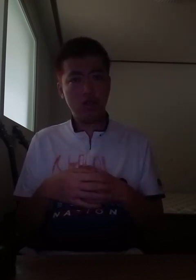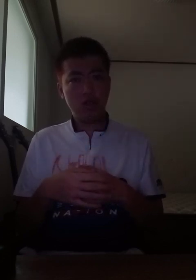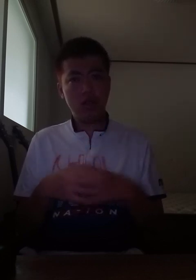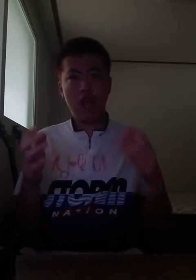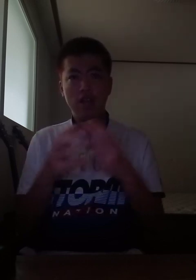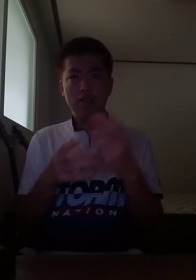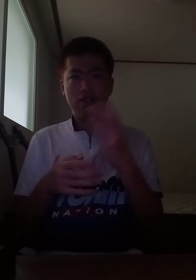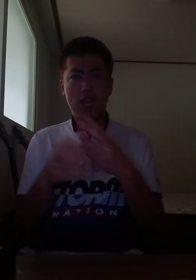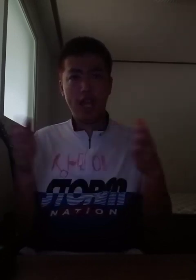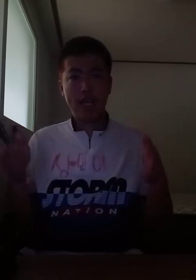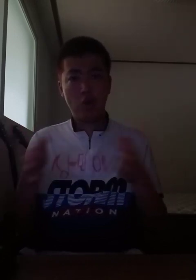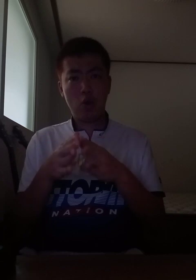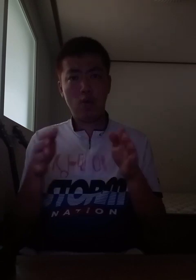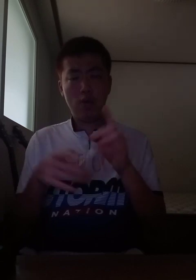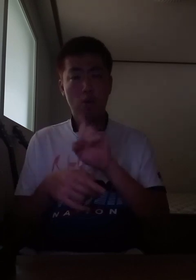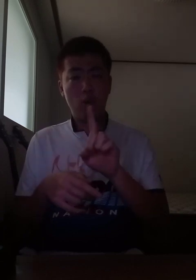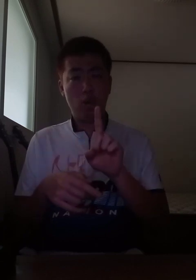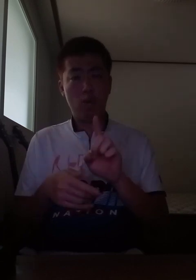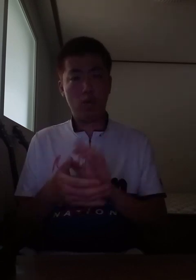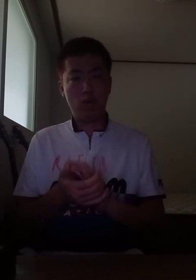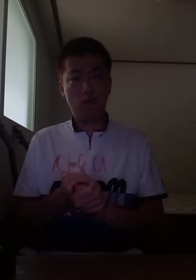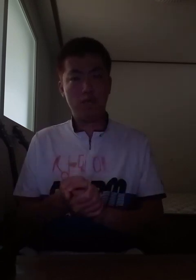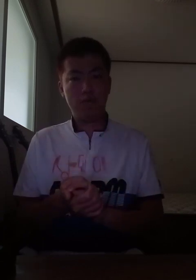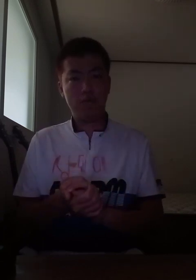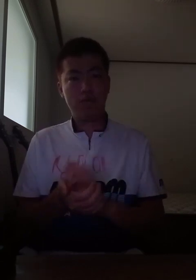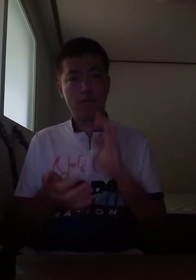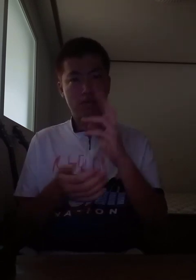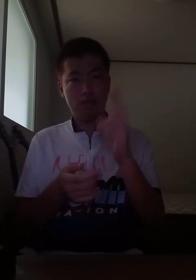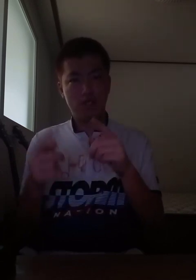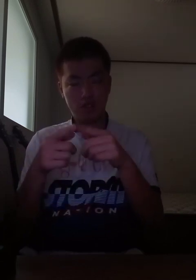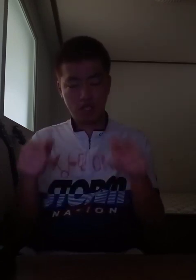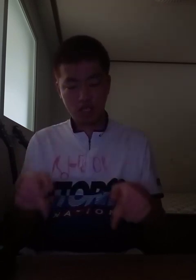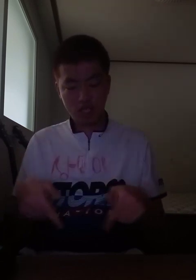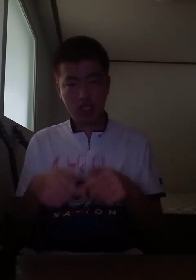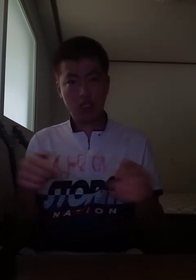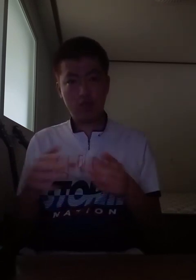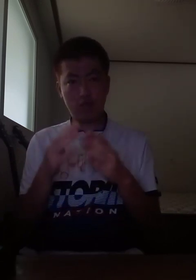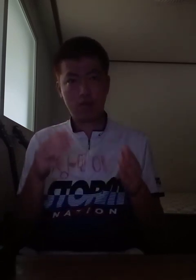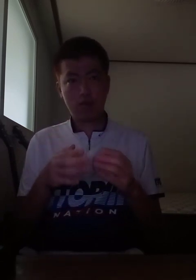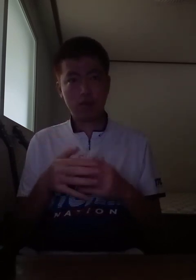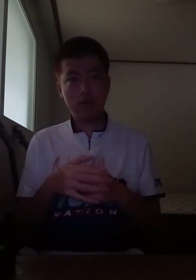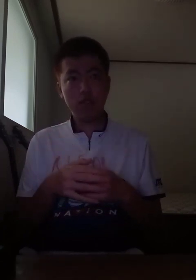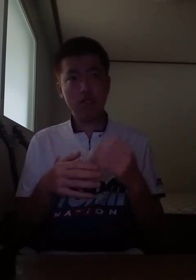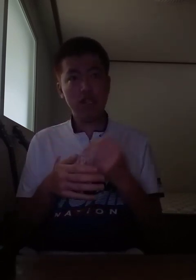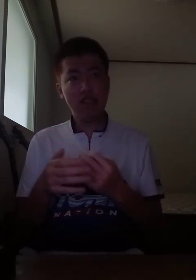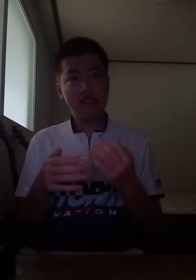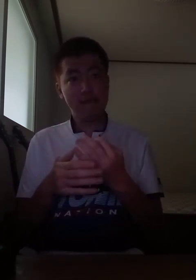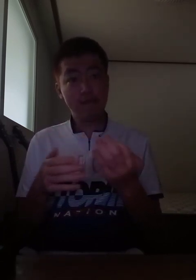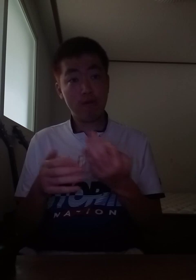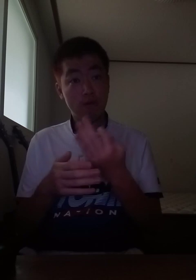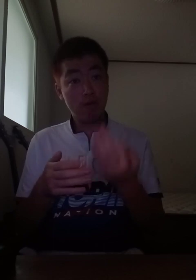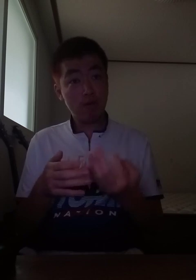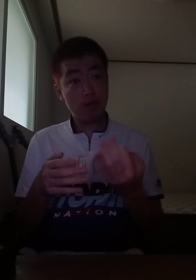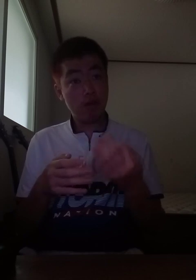안심 귀갓길 바닥 표시는 어떨까? 이곳에 안심 귀갓길 지도를 가져와 봤습니다. 제가 서 있는 이곳에 노면 표시, 그러니까